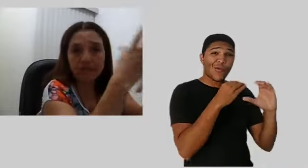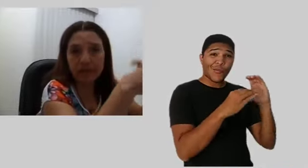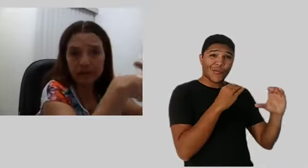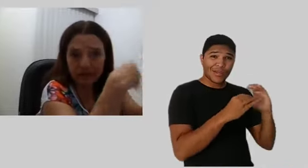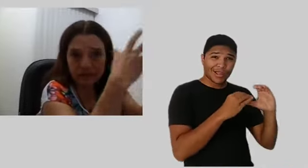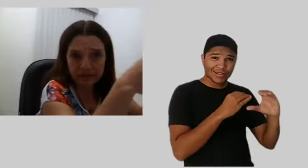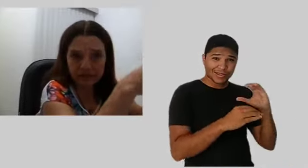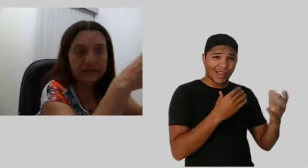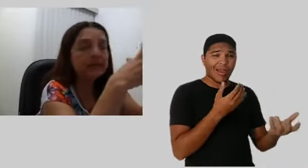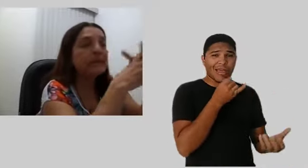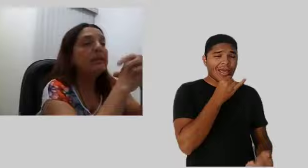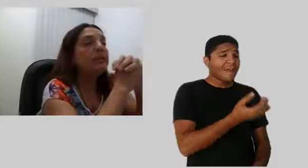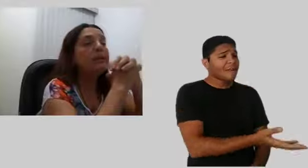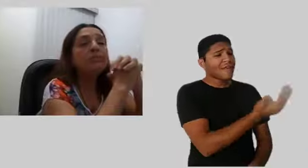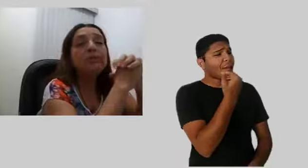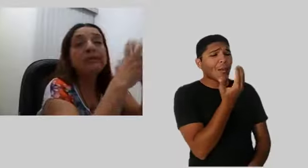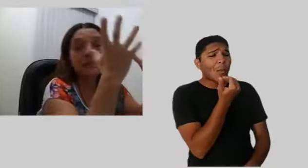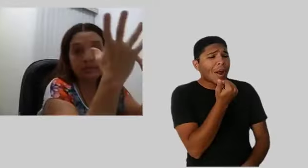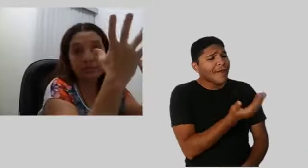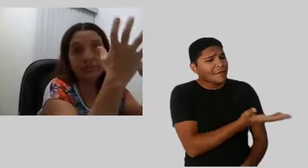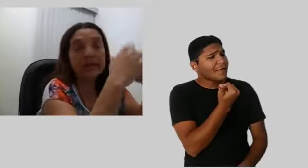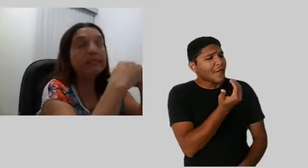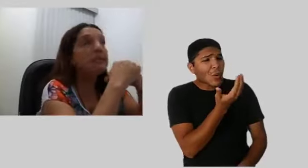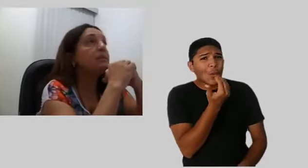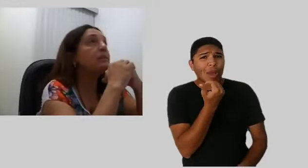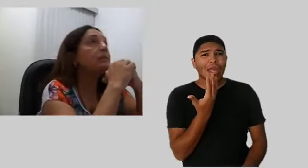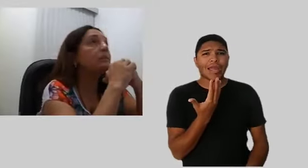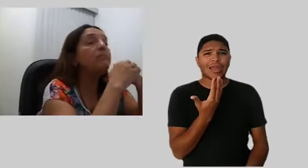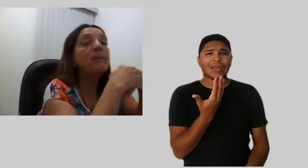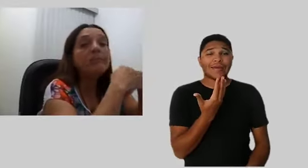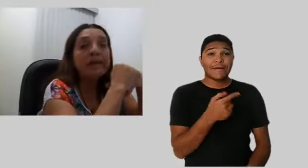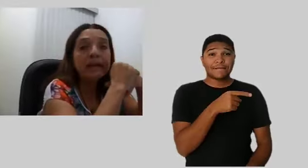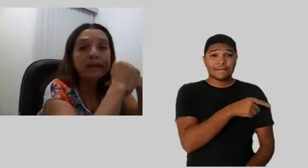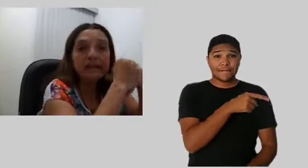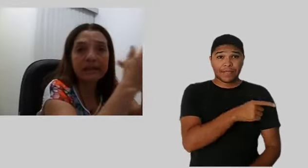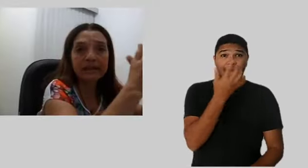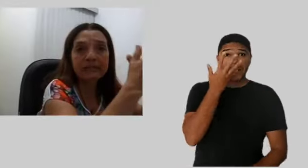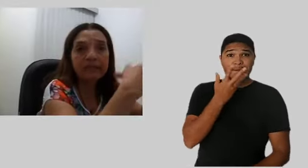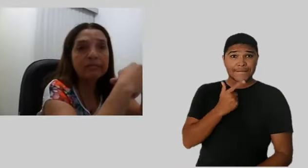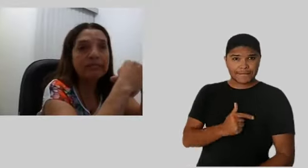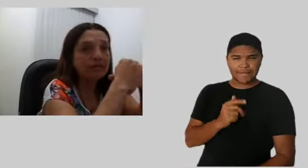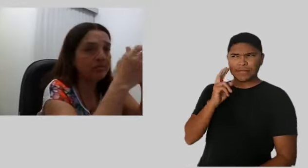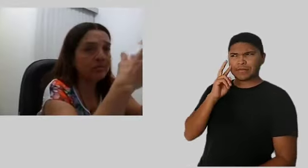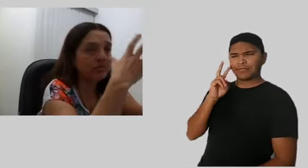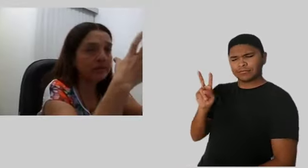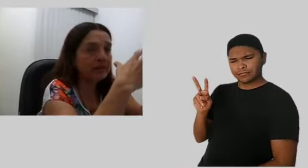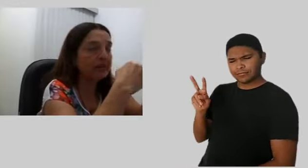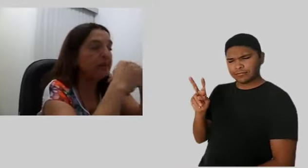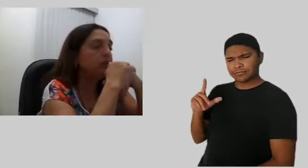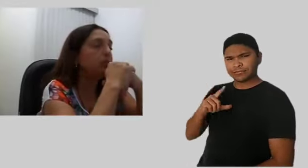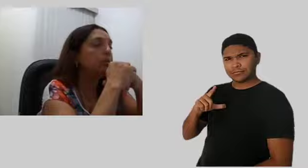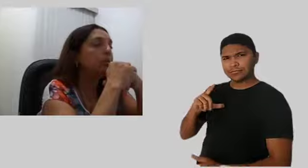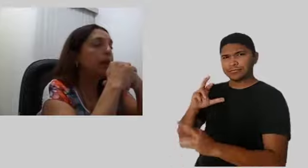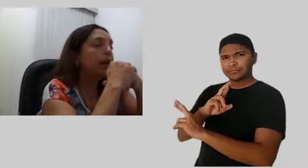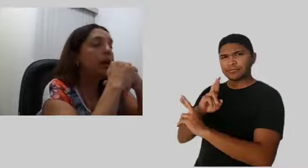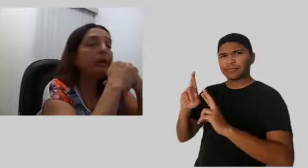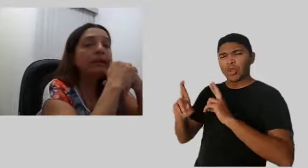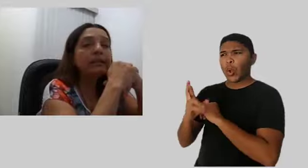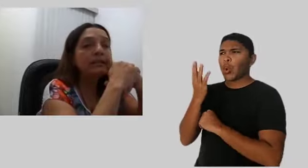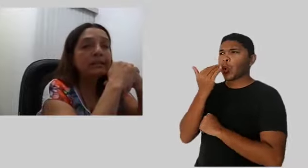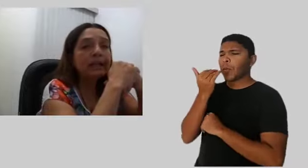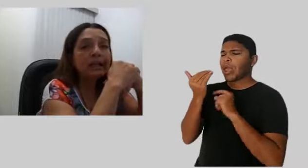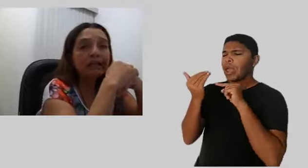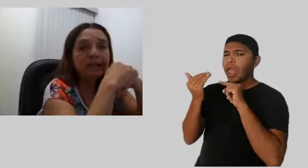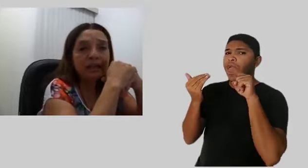vai se comunicar com a criança. Então, por exemplo, ela vai dizer assim, vem papá, neném, né? Alguma coisa nesse sentido.